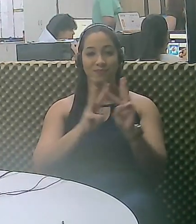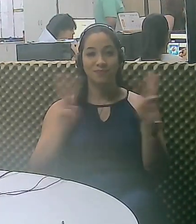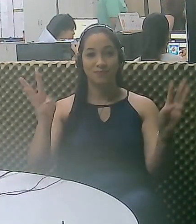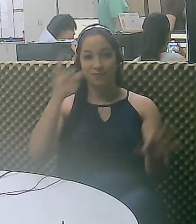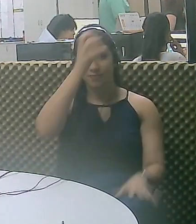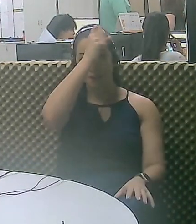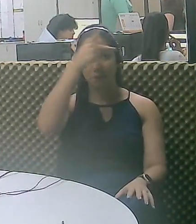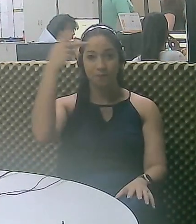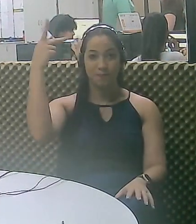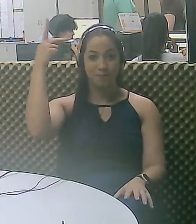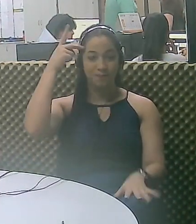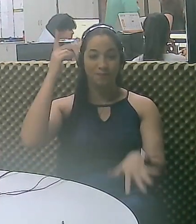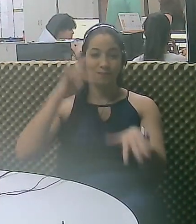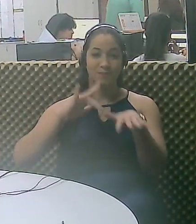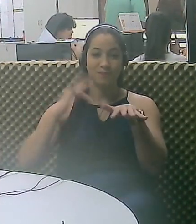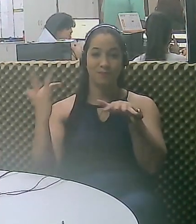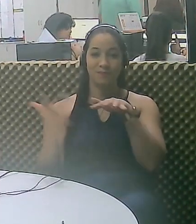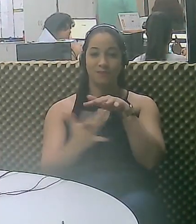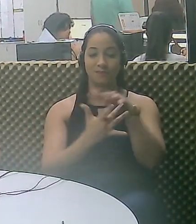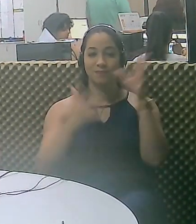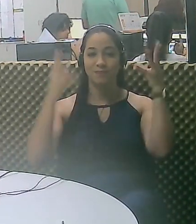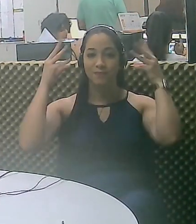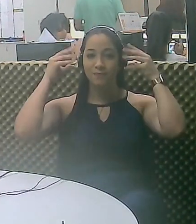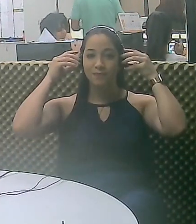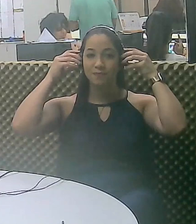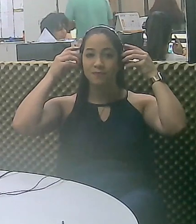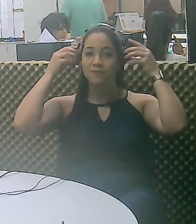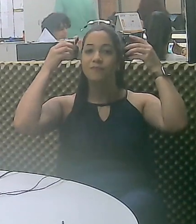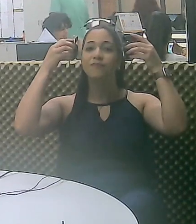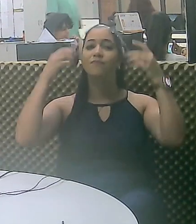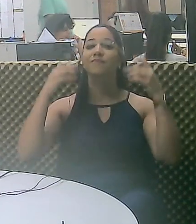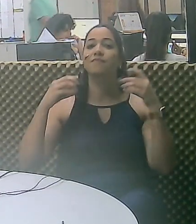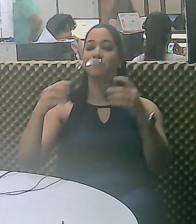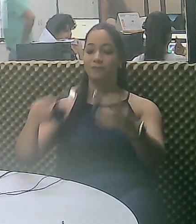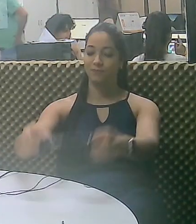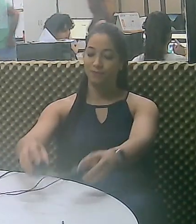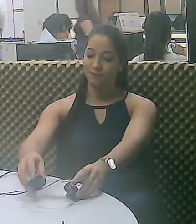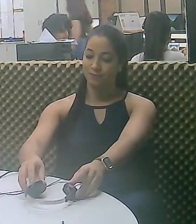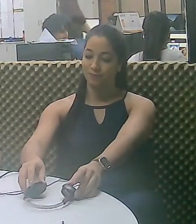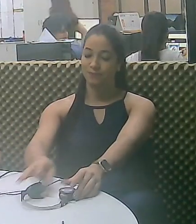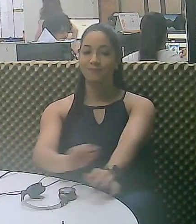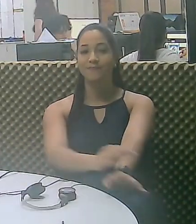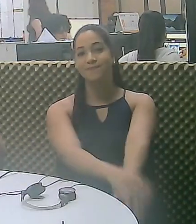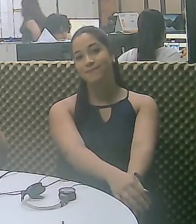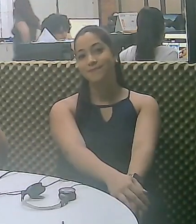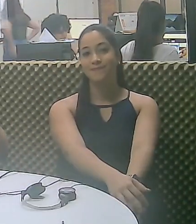Continue conosco no portal da Prefeitura e nas redes sociais.